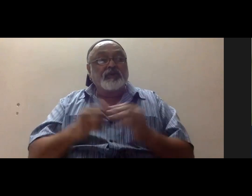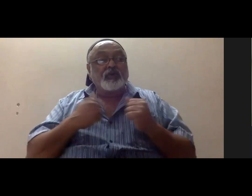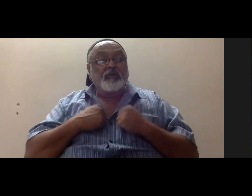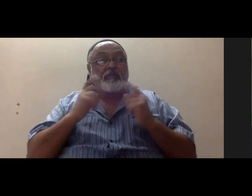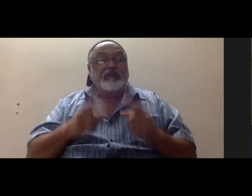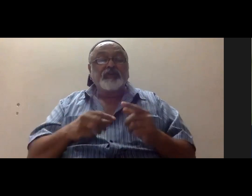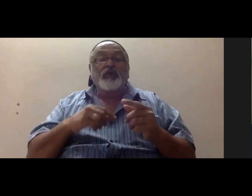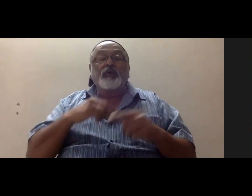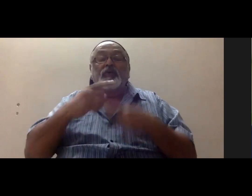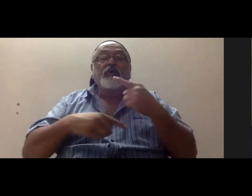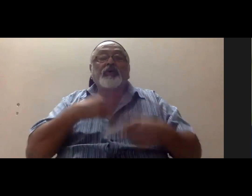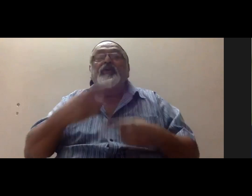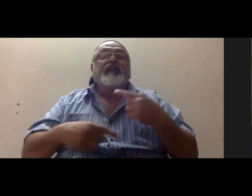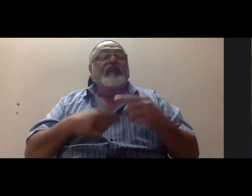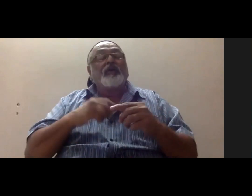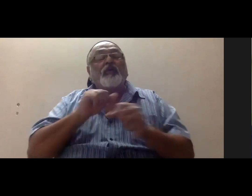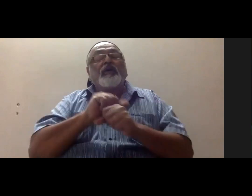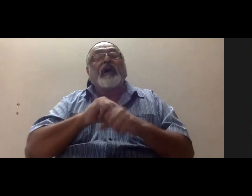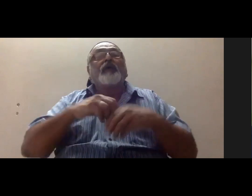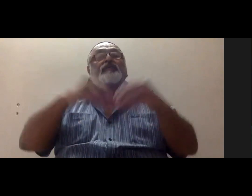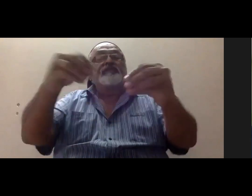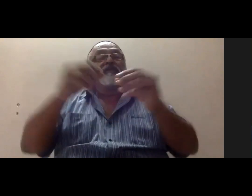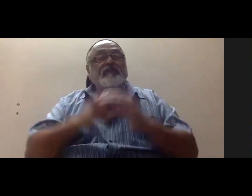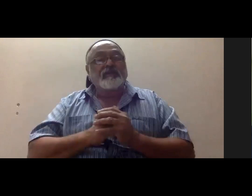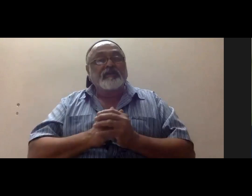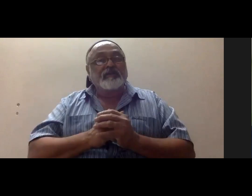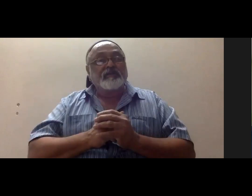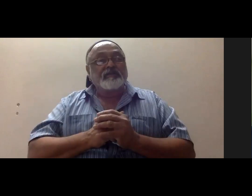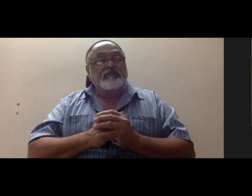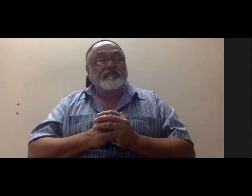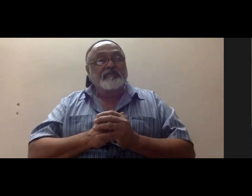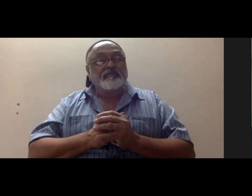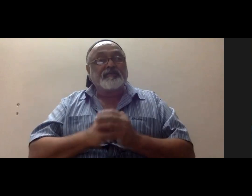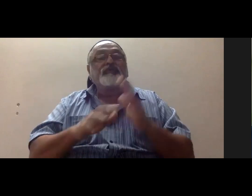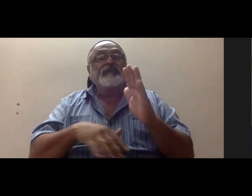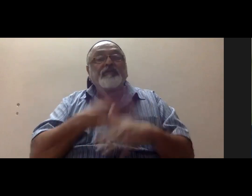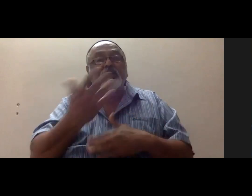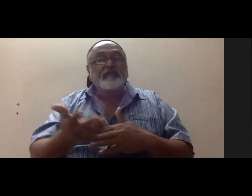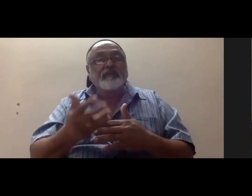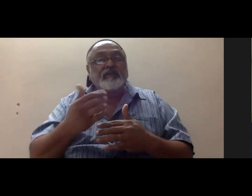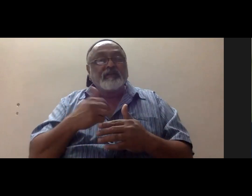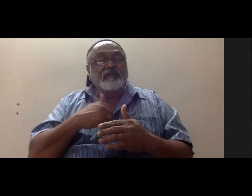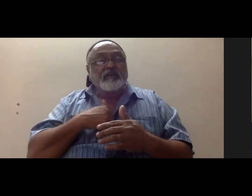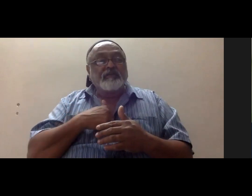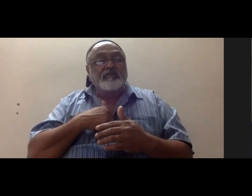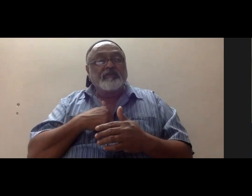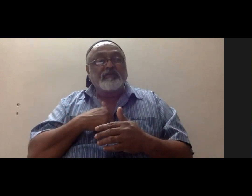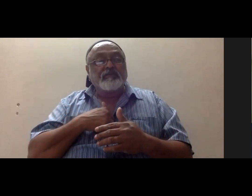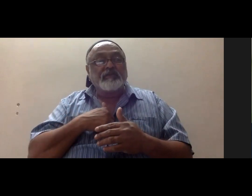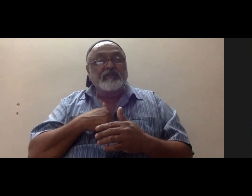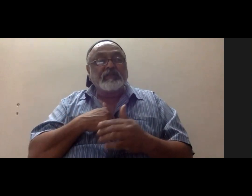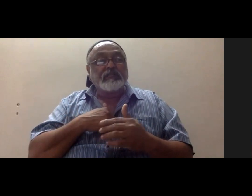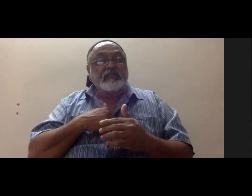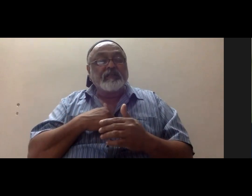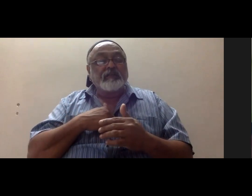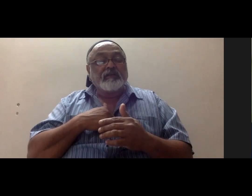था। तो फिर हमें हमने बहुत लोगों से ऐसे स्पाइनल कॉर्ड इंजर्ड पर्सन ऐसे बहुत लोग थे जो कि